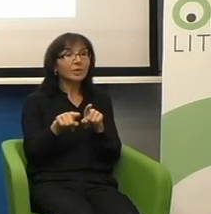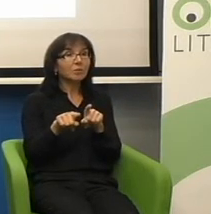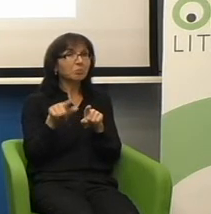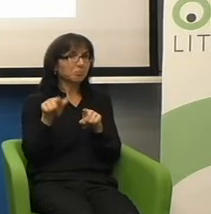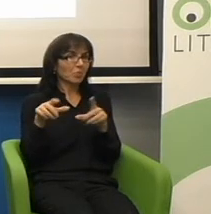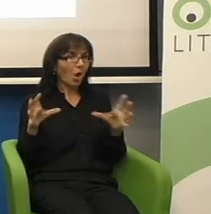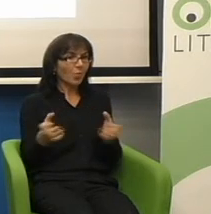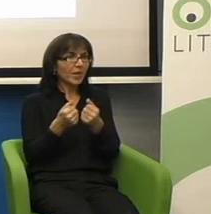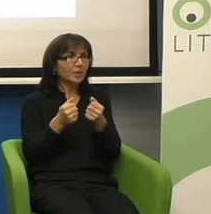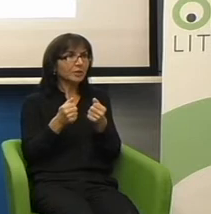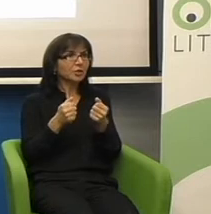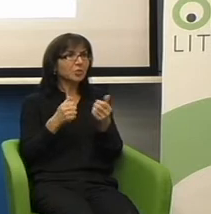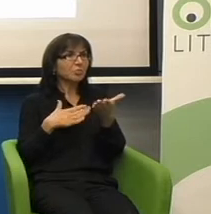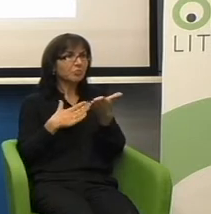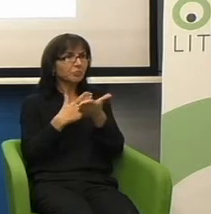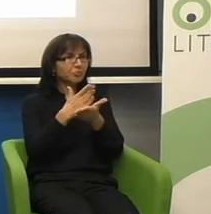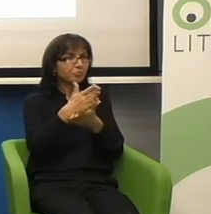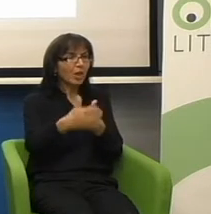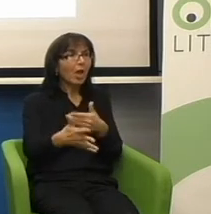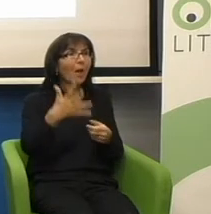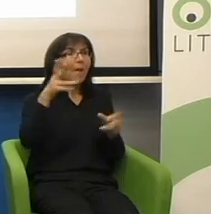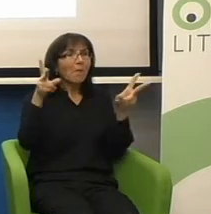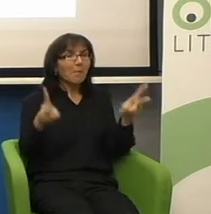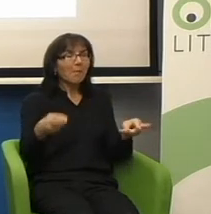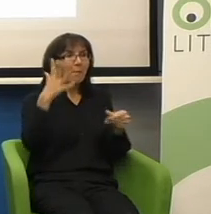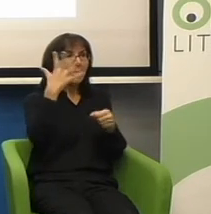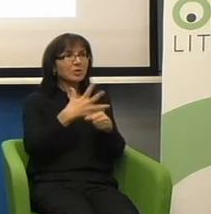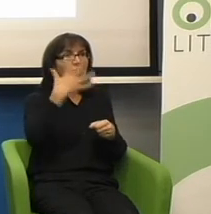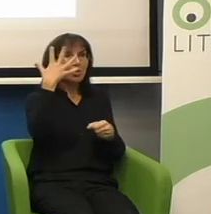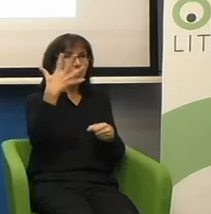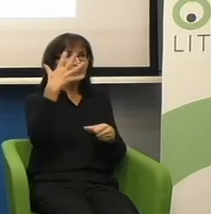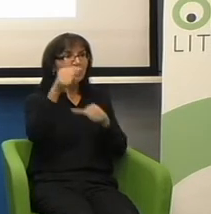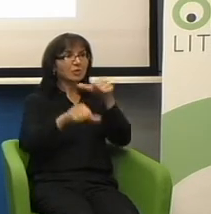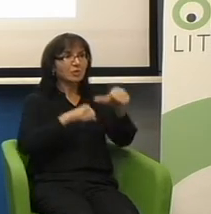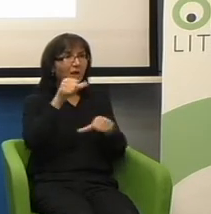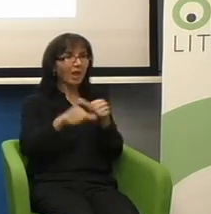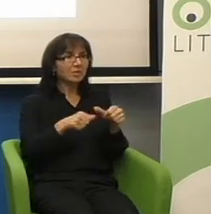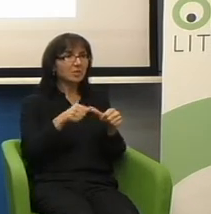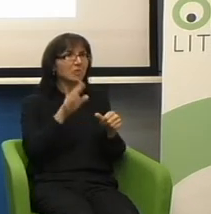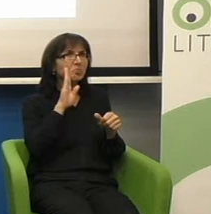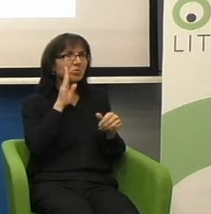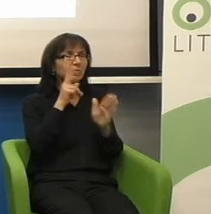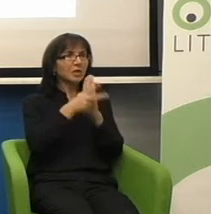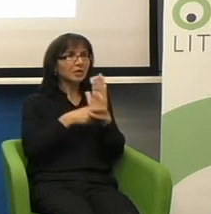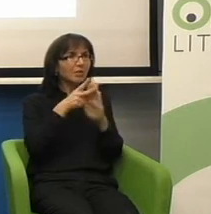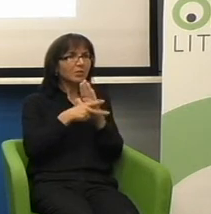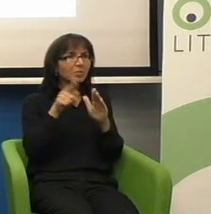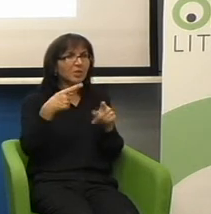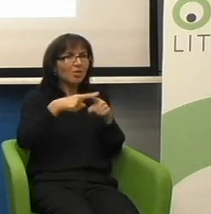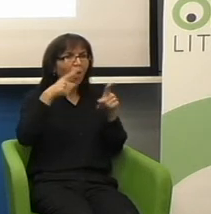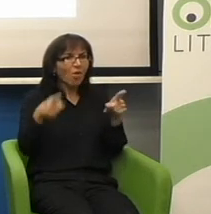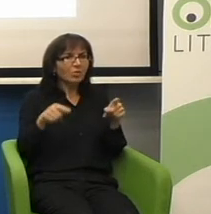odnaleźli się po 55 latach. To jest taka historia rzeczywiście jak z filmu. Ona przez ten okres była przekonana,